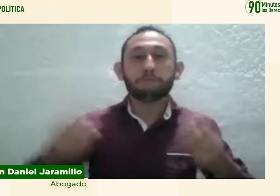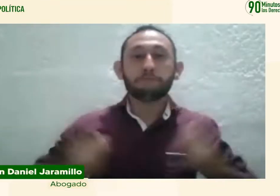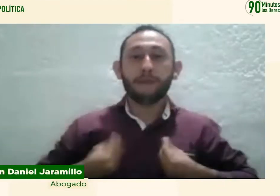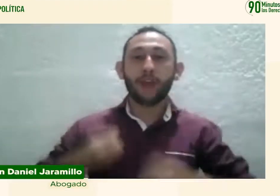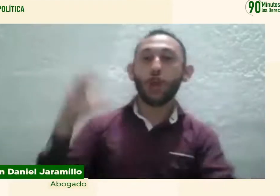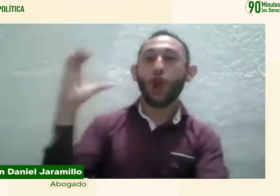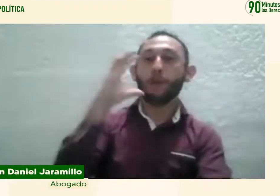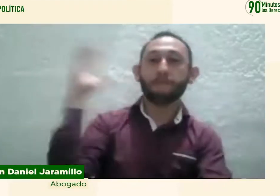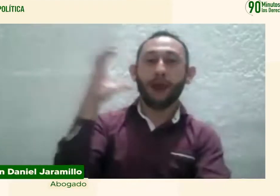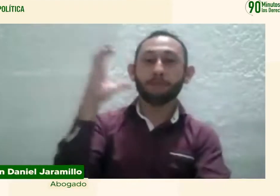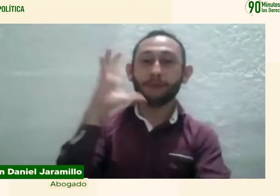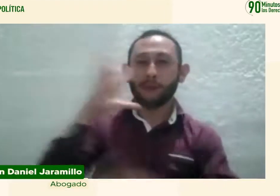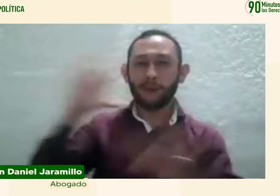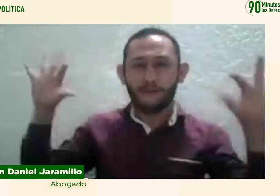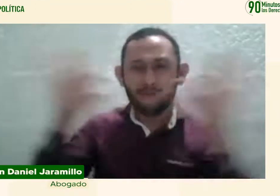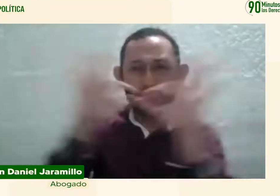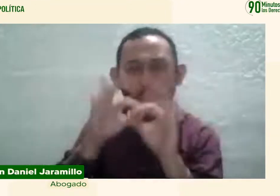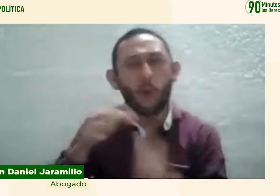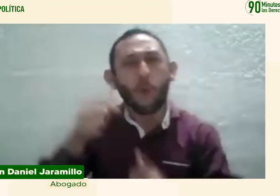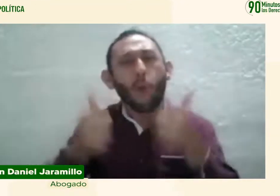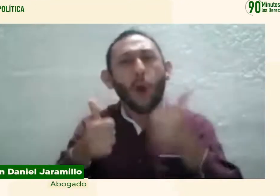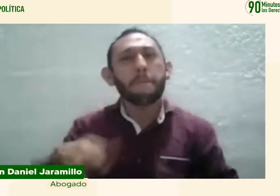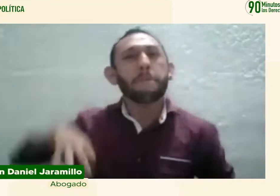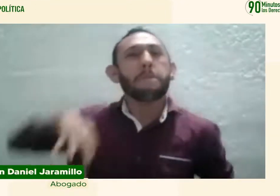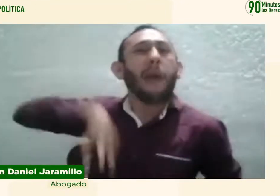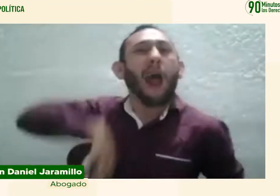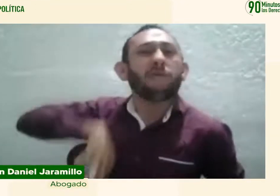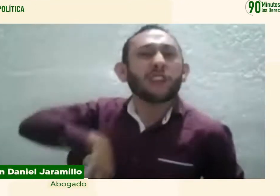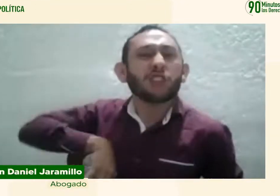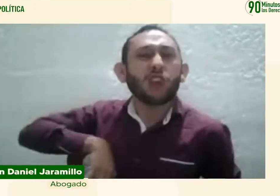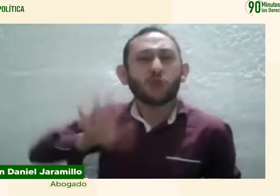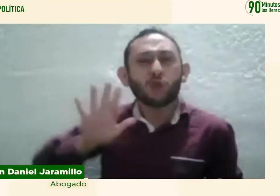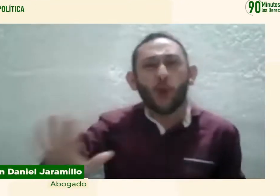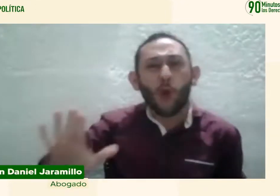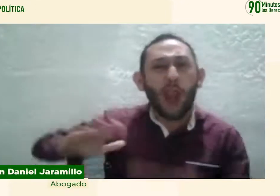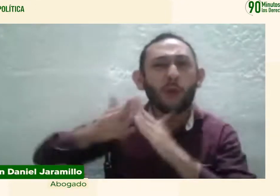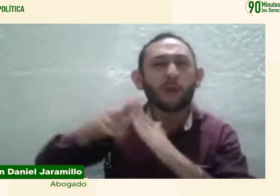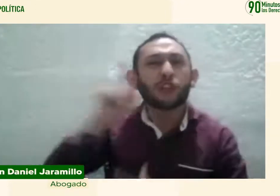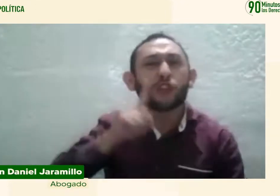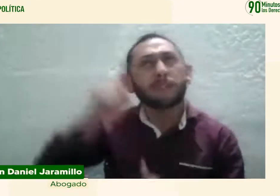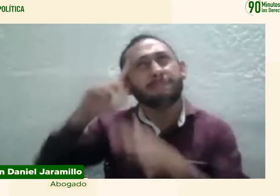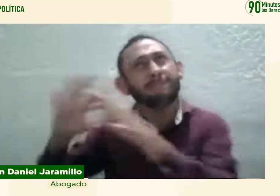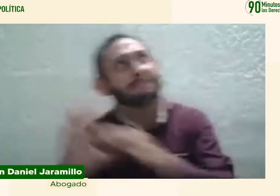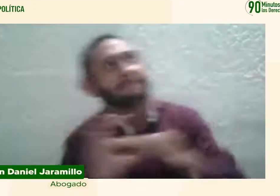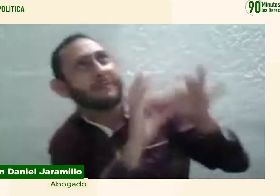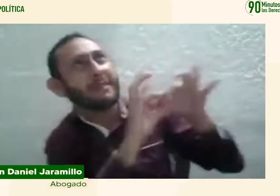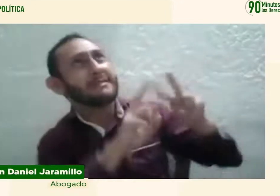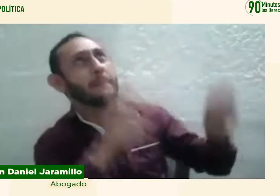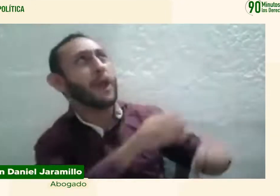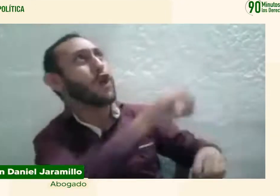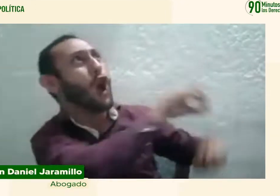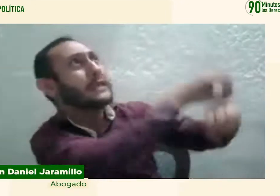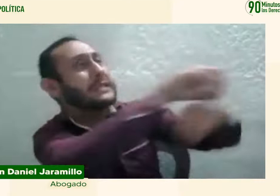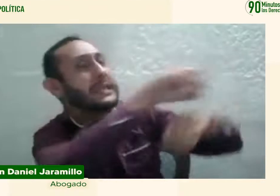comunidad sorda pero hablándolo en un rasgo muy general tenemos que mirar cuál es el enfoque que va